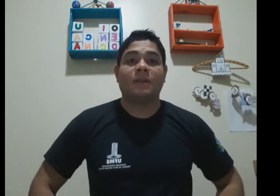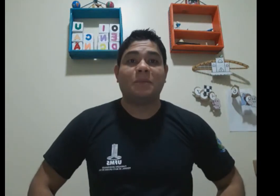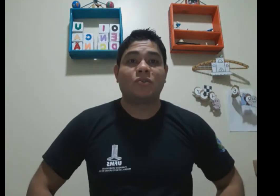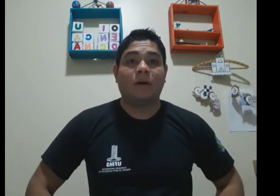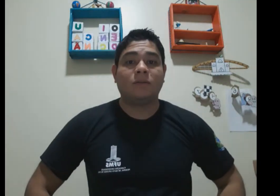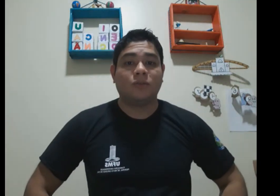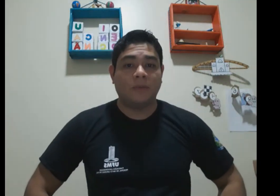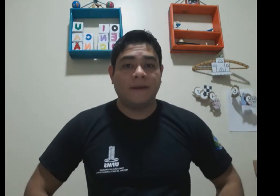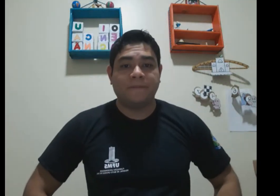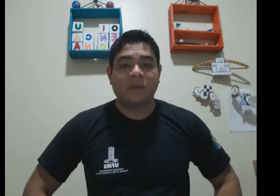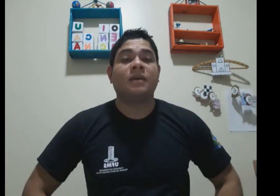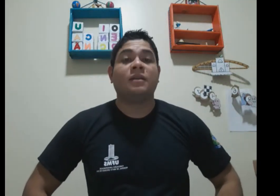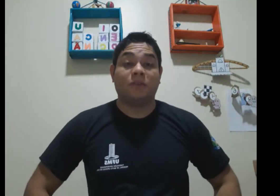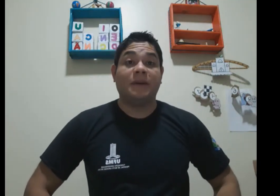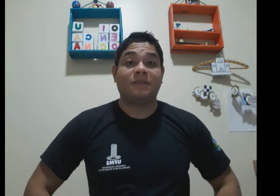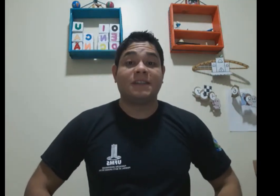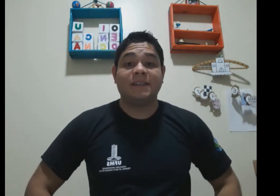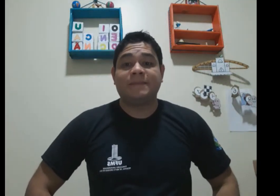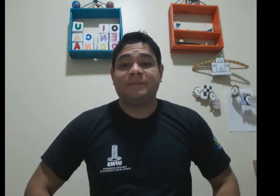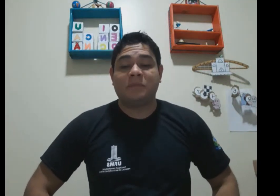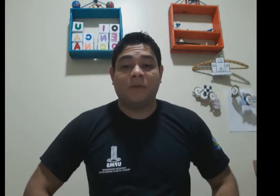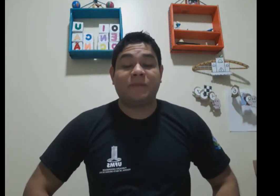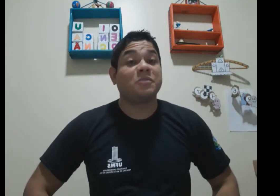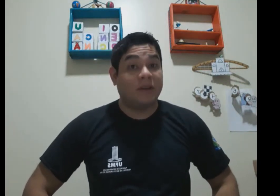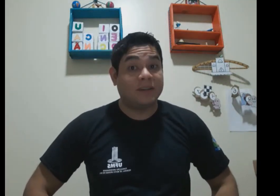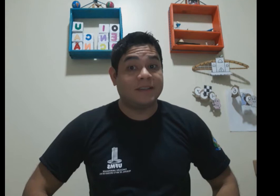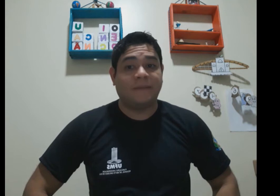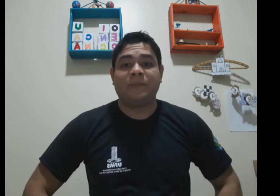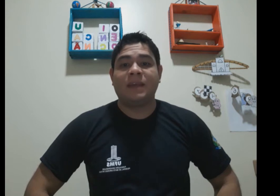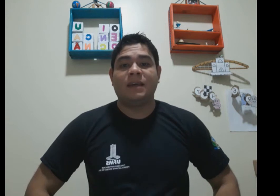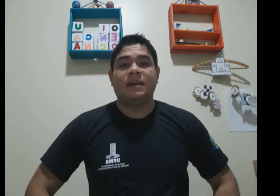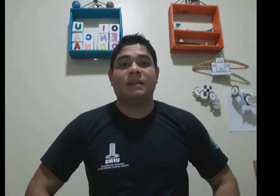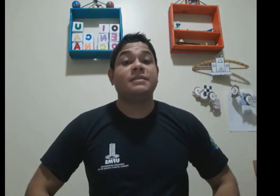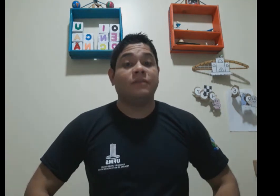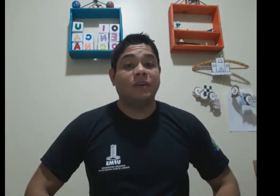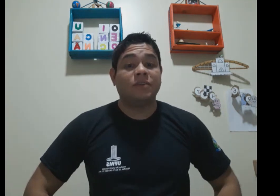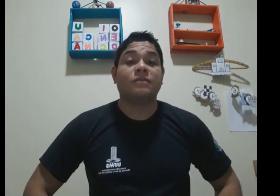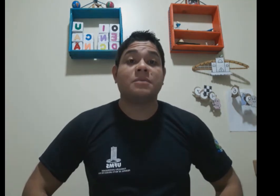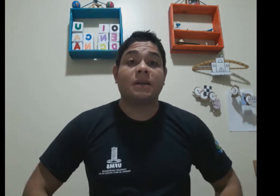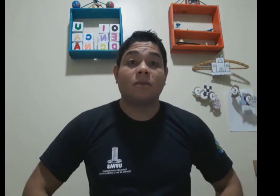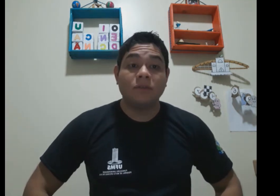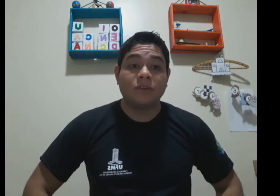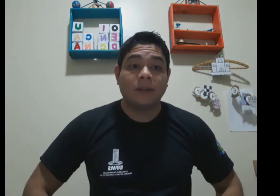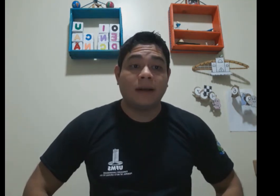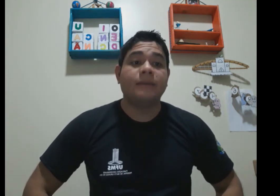Olá pessoal, tudo bem? Tudo bem com vocês? Bom, espero que sim. Nesse vídeo vamos dar continuidade